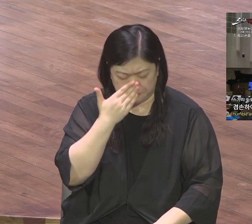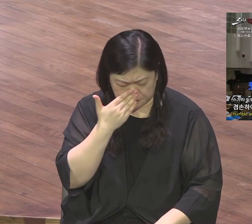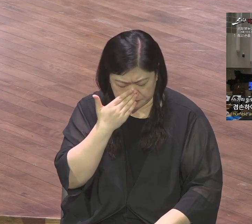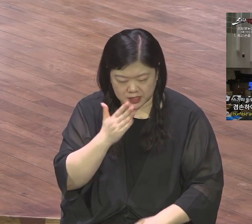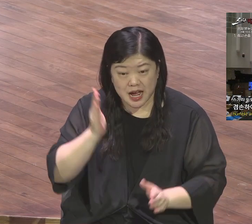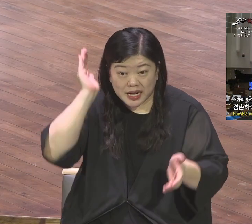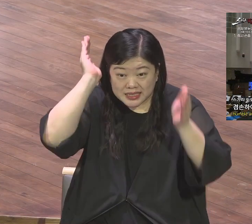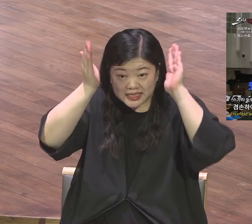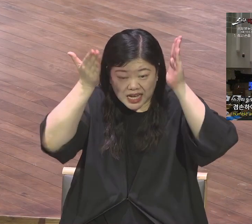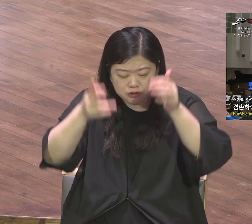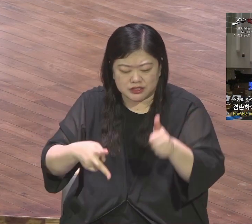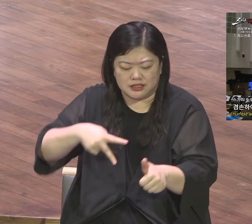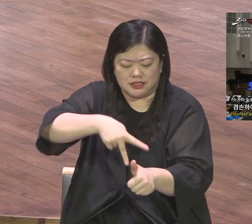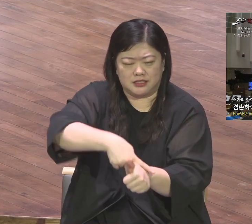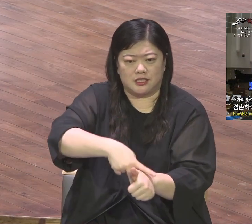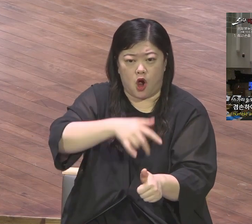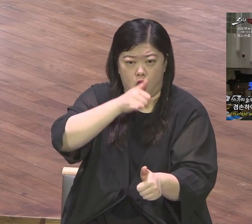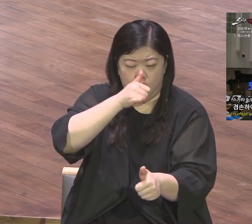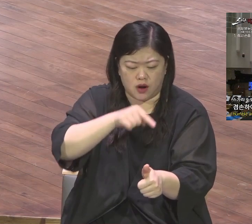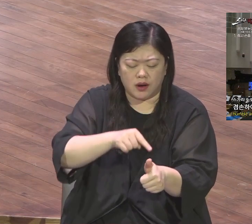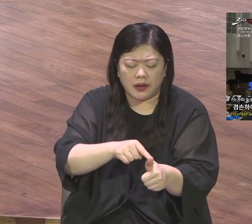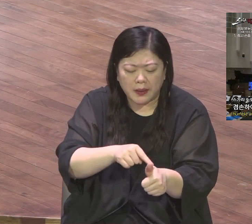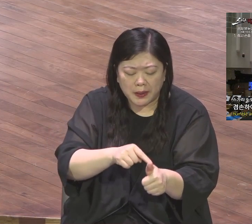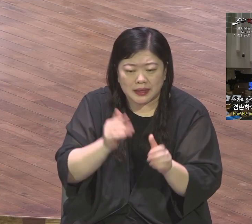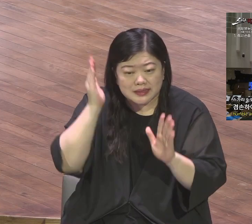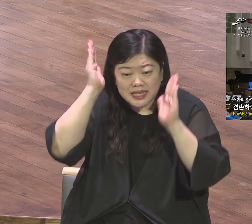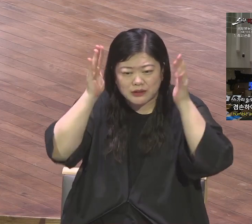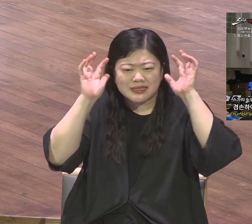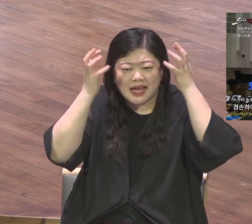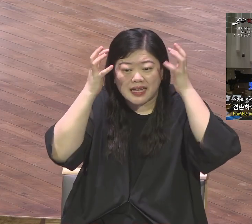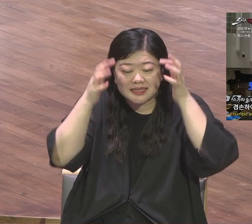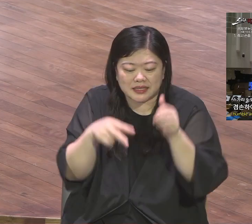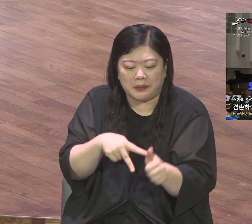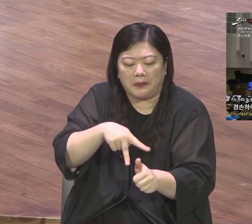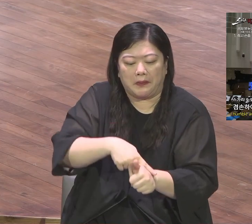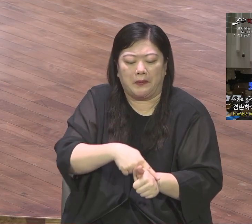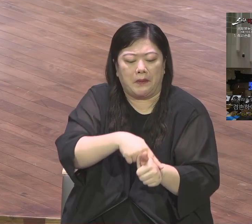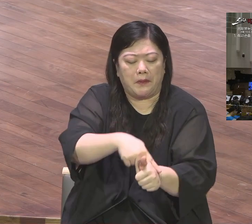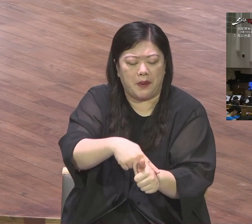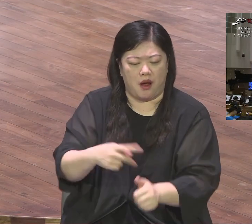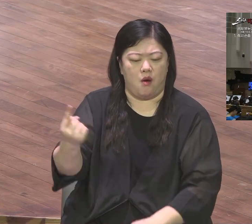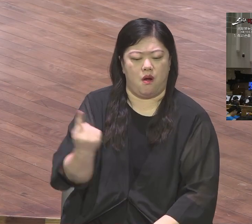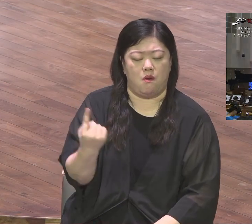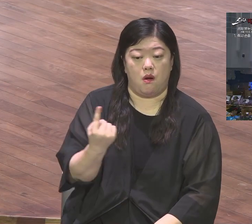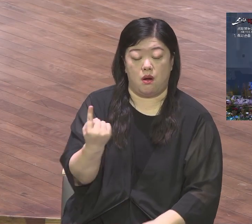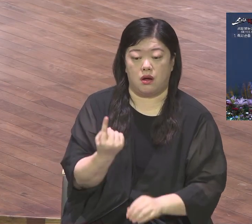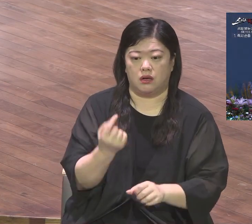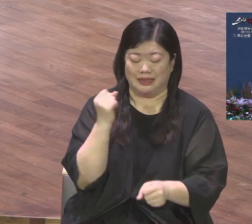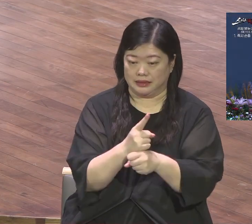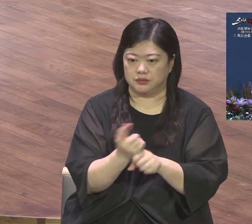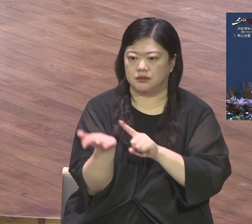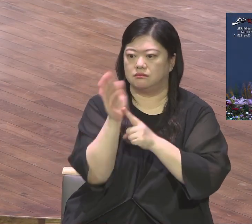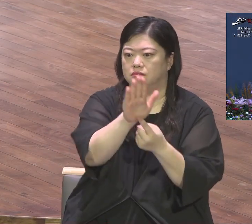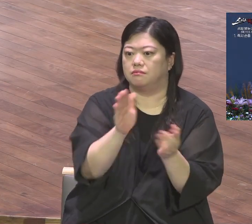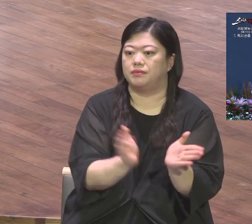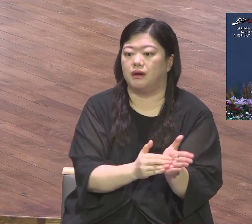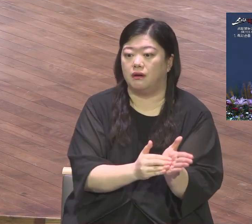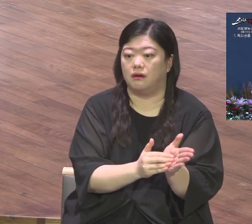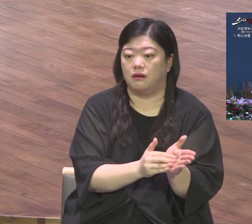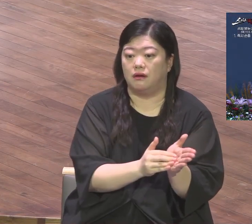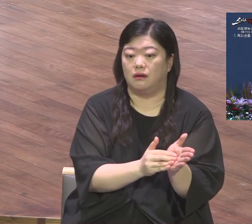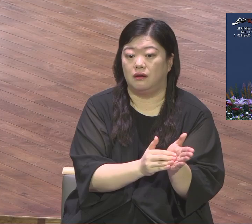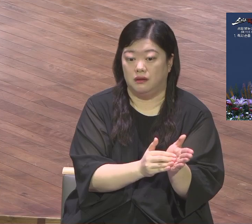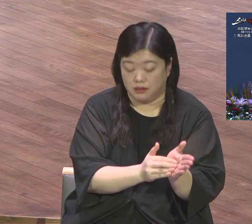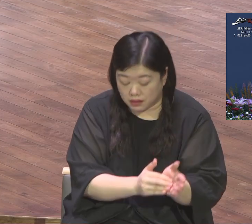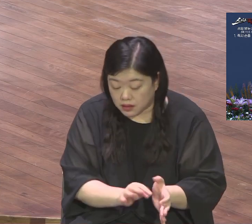나귀를 타시나니 나귀의 작은 것 곧 나귀 새끼니라. 자, 이 예언이 그대로